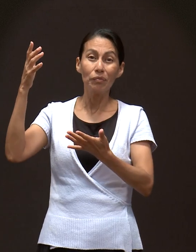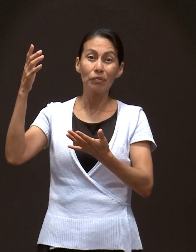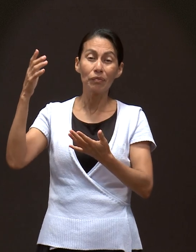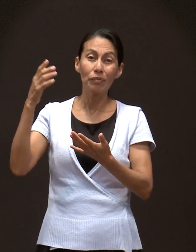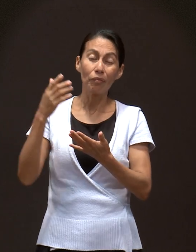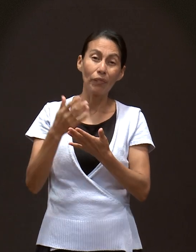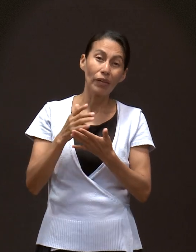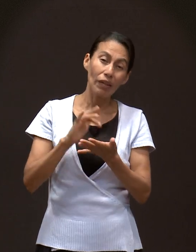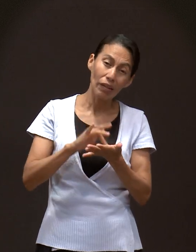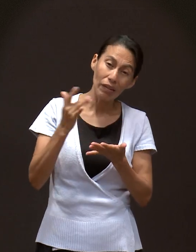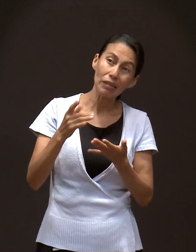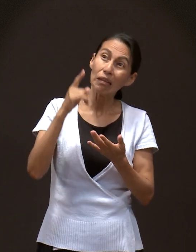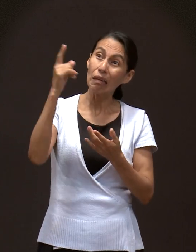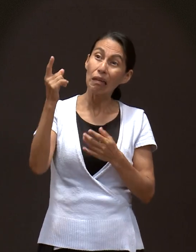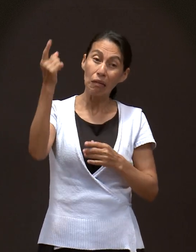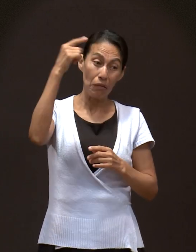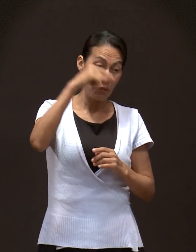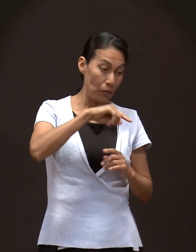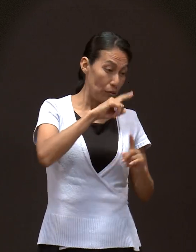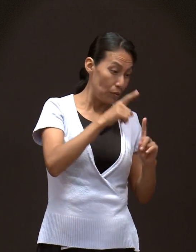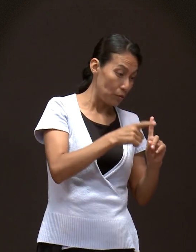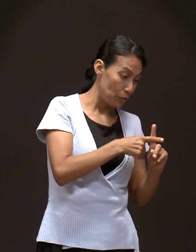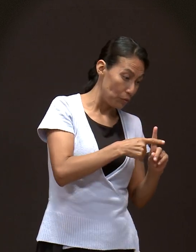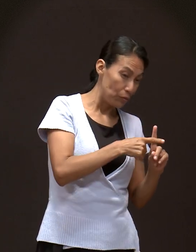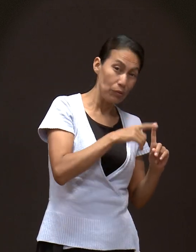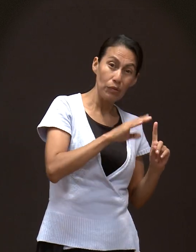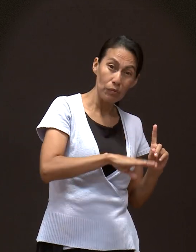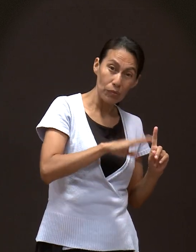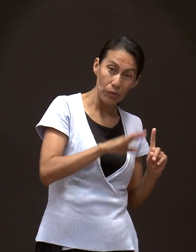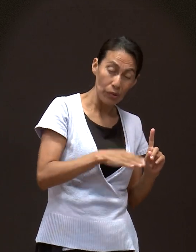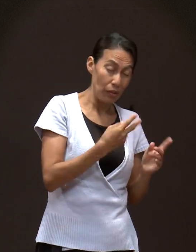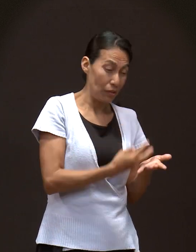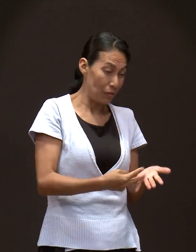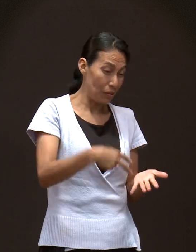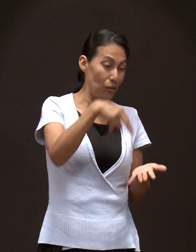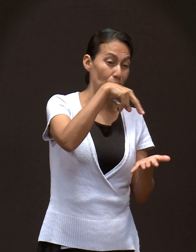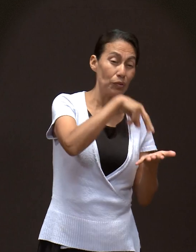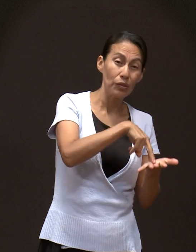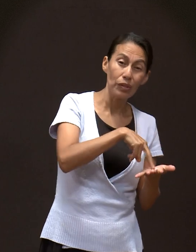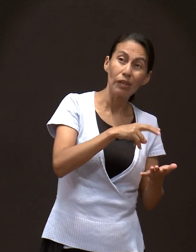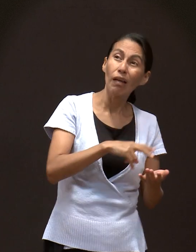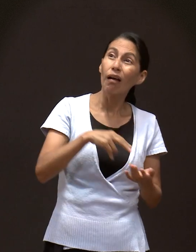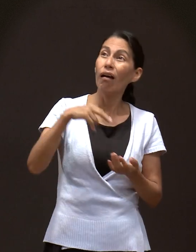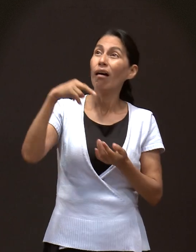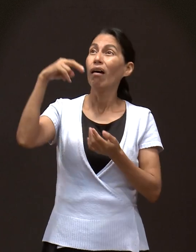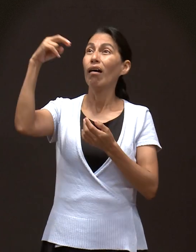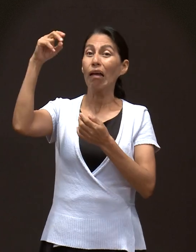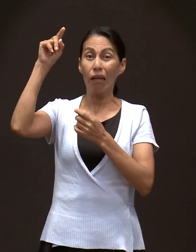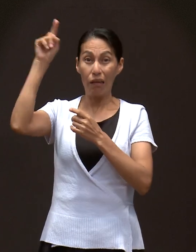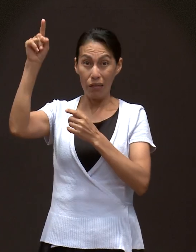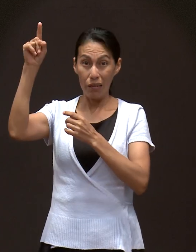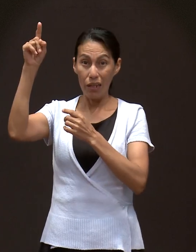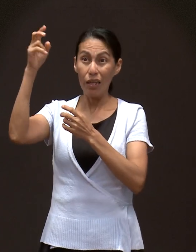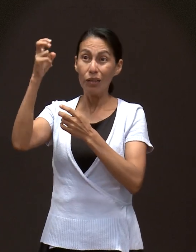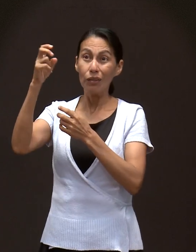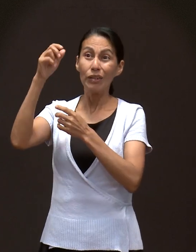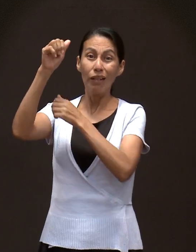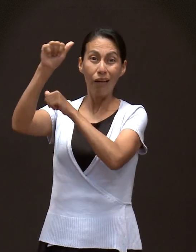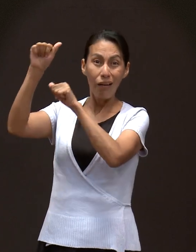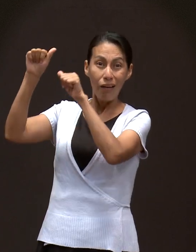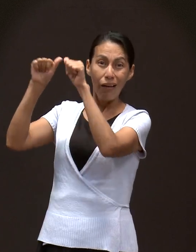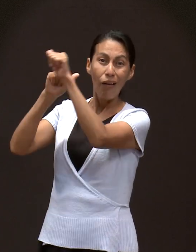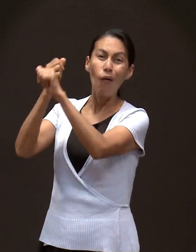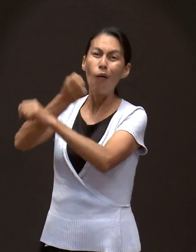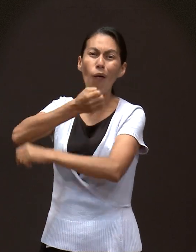Jesucristo lo abrió con su sangre y su resurrección y ascensión. Él está intercediendo para que tú, ahora